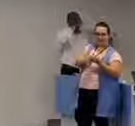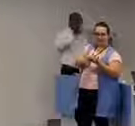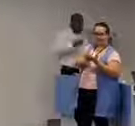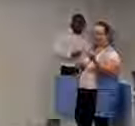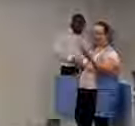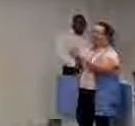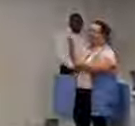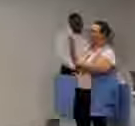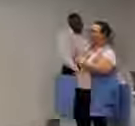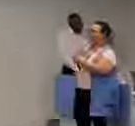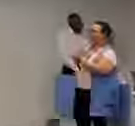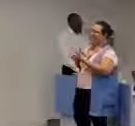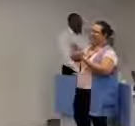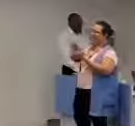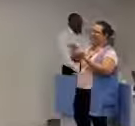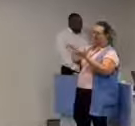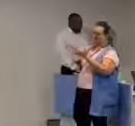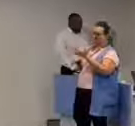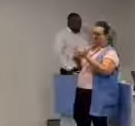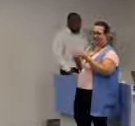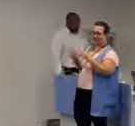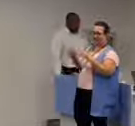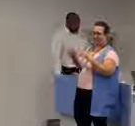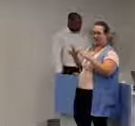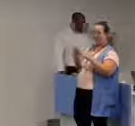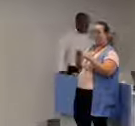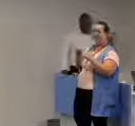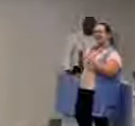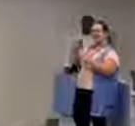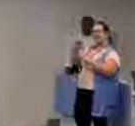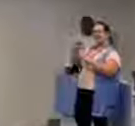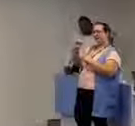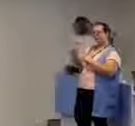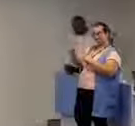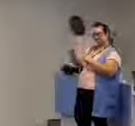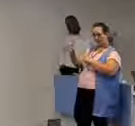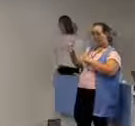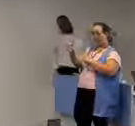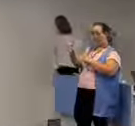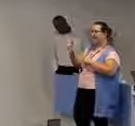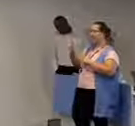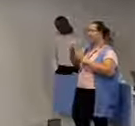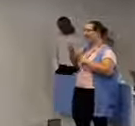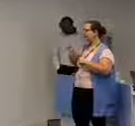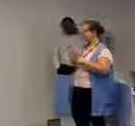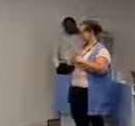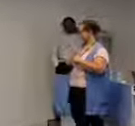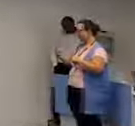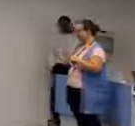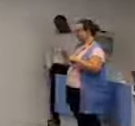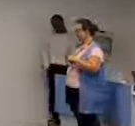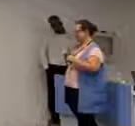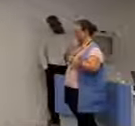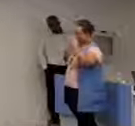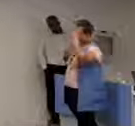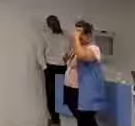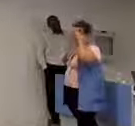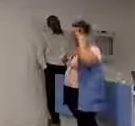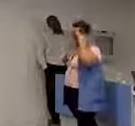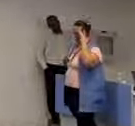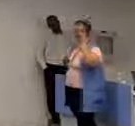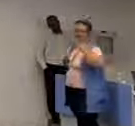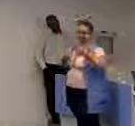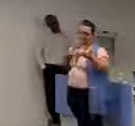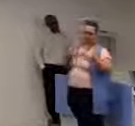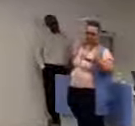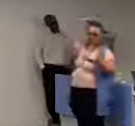o MicroStation, ou mais conhecido o AutoCAD, né? E agora imagina vocês como era para um cara que tinha que fazer todos